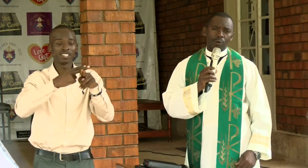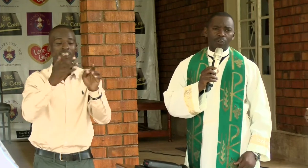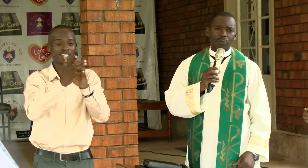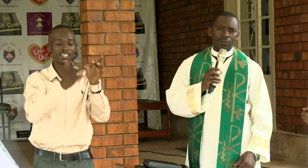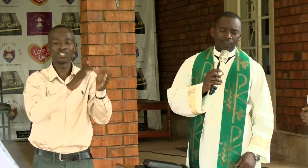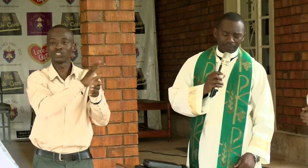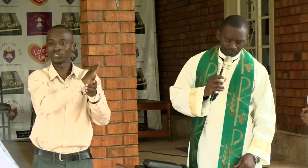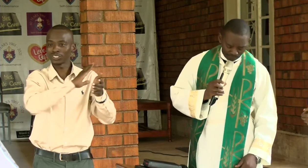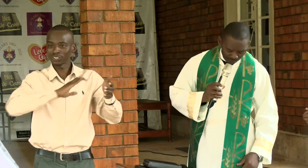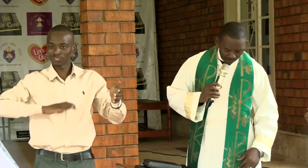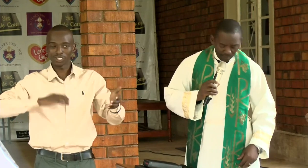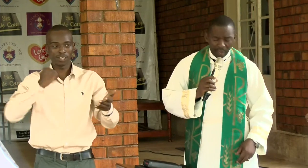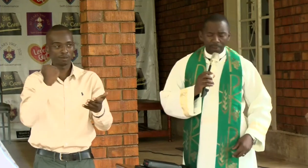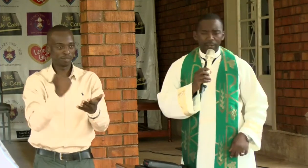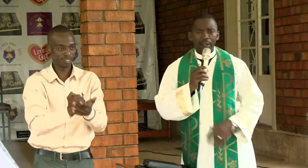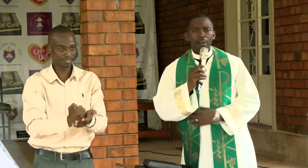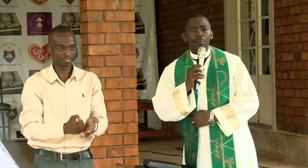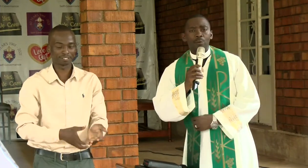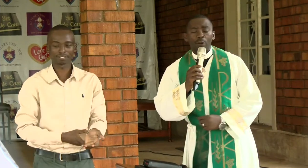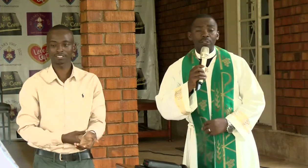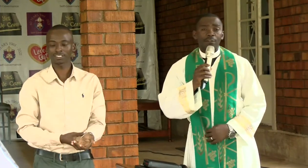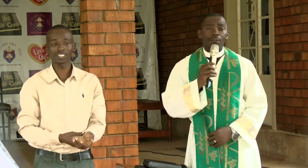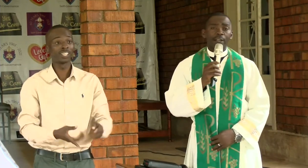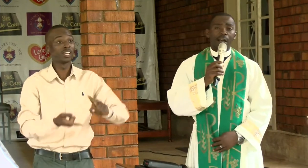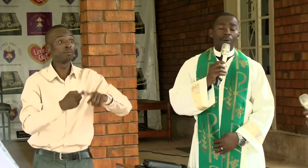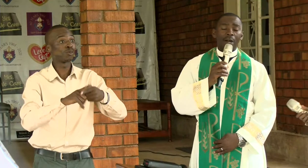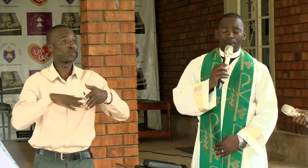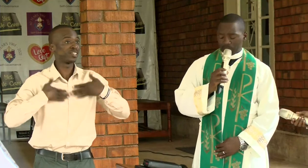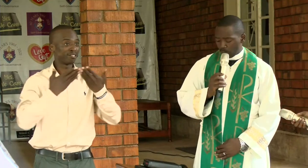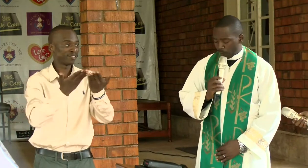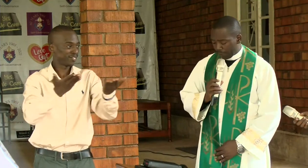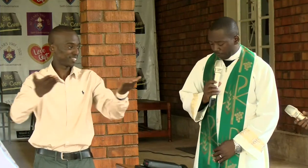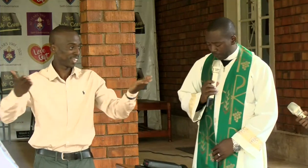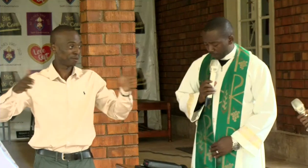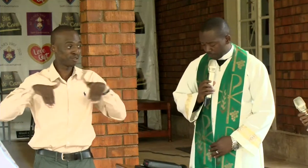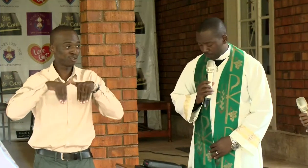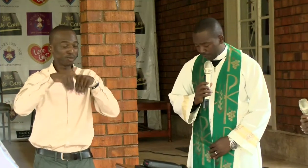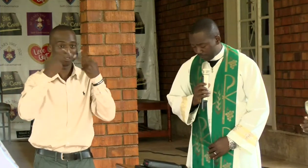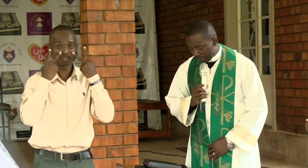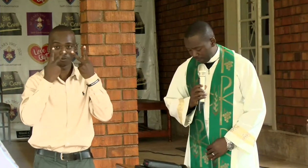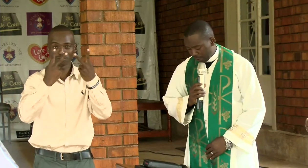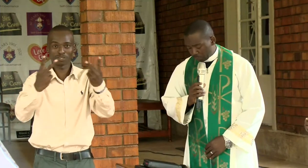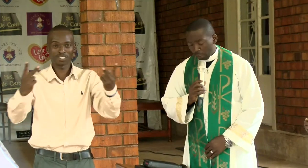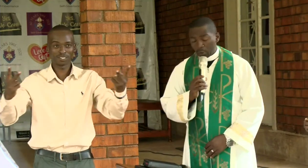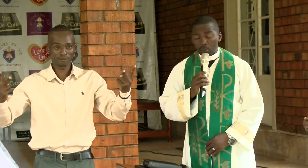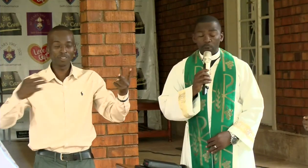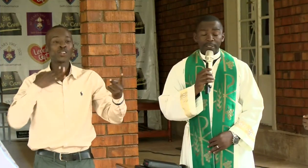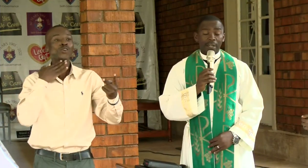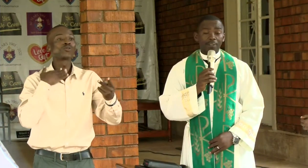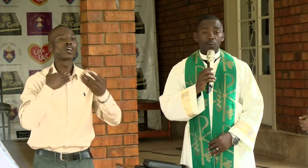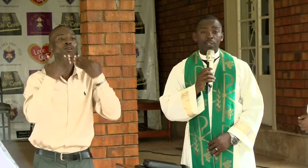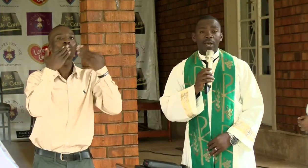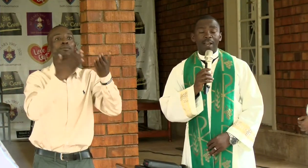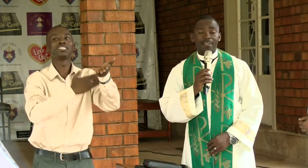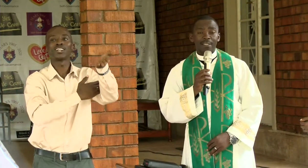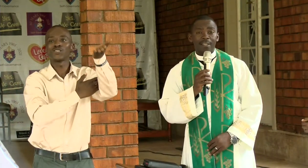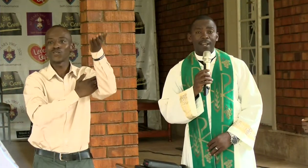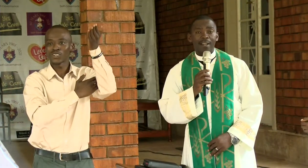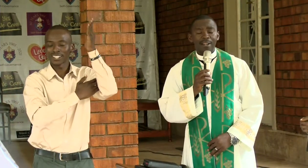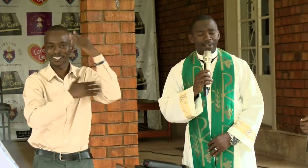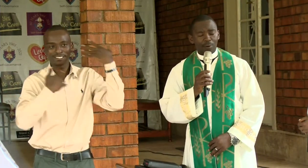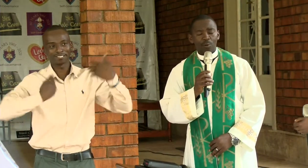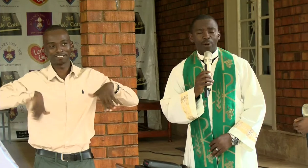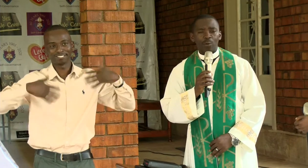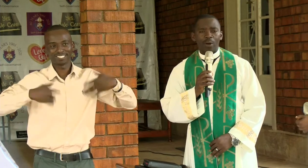Kristo omulokozi waffe amiina mikwano gyaffe abatugoberera yonna gye musinziridde twagala okwebaza Katonda ate